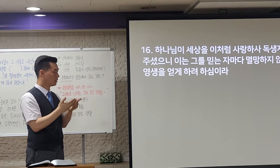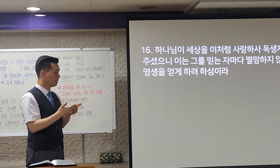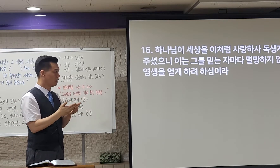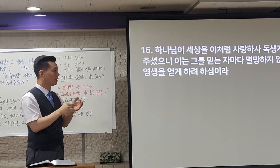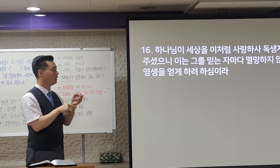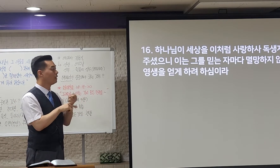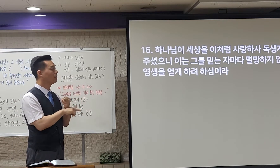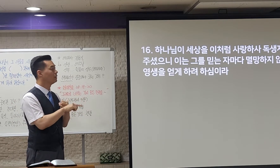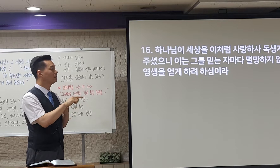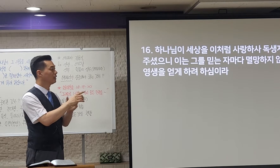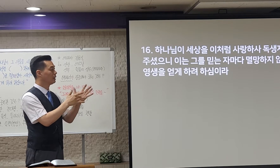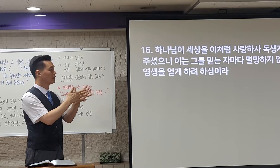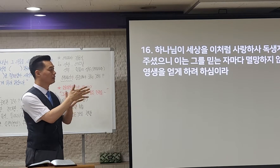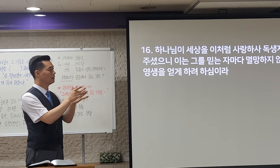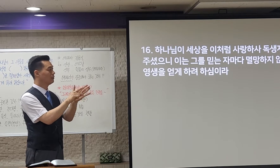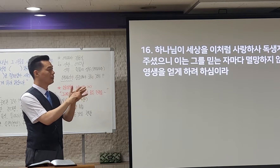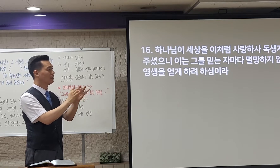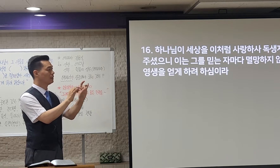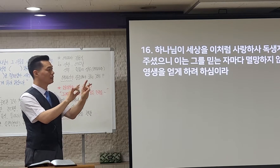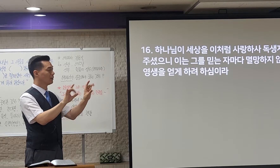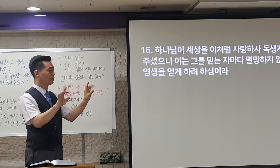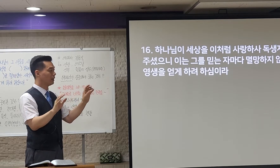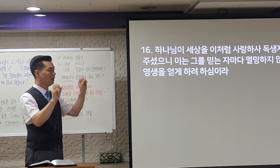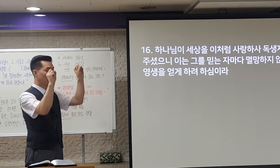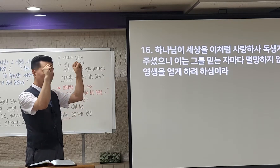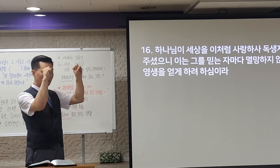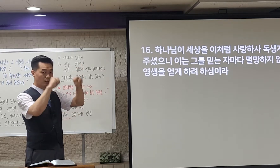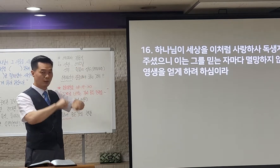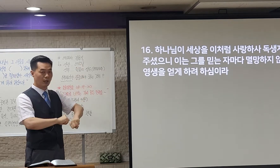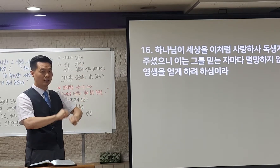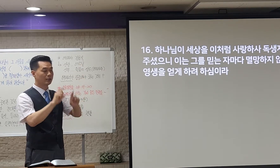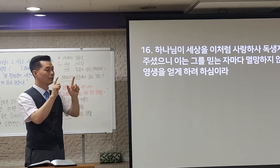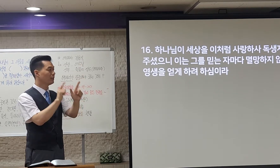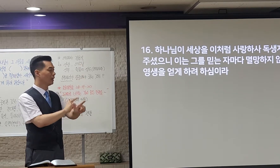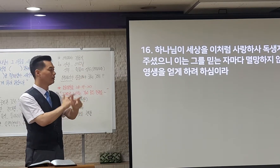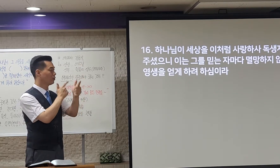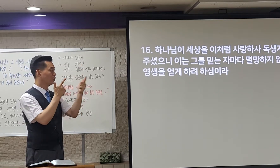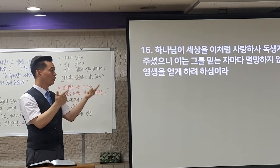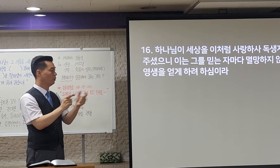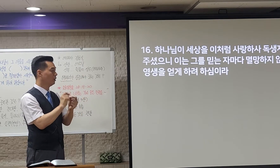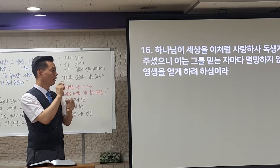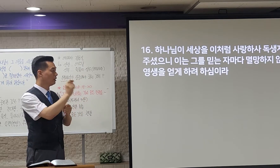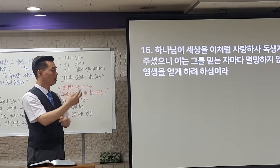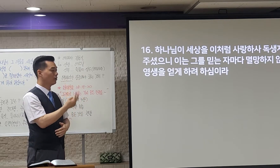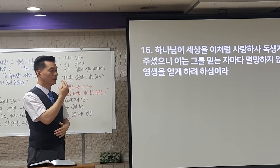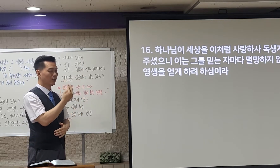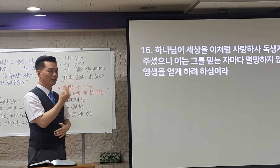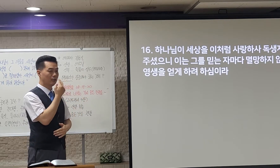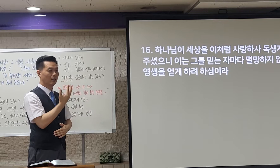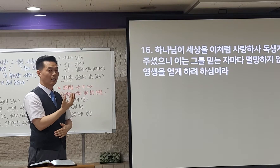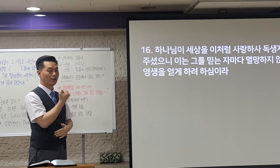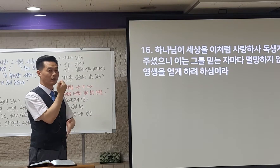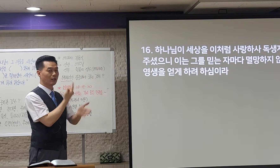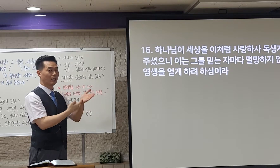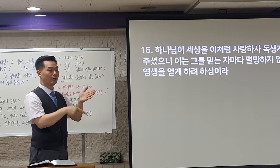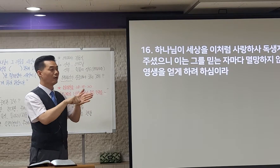주셨으니 이는 그를 믿는 자마다 멸망하지 않고 영생을 얻게 하려